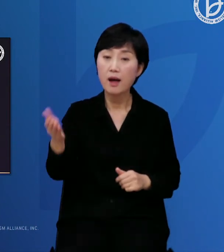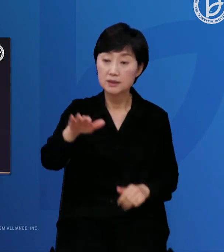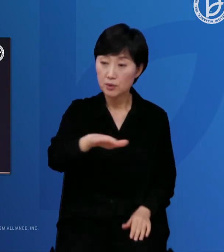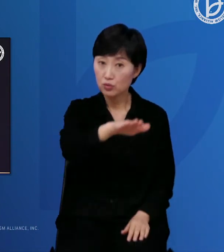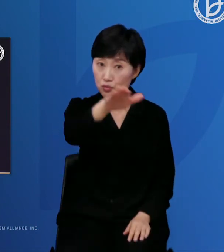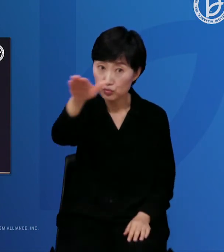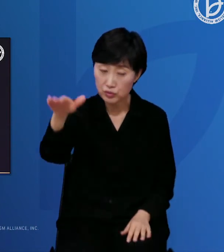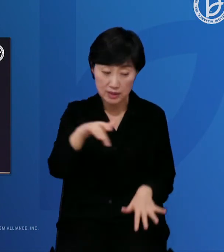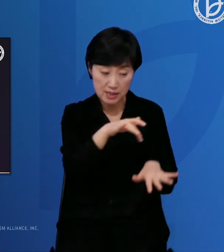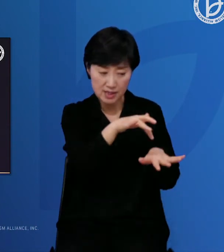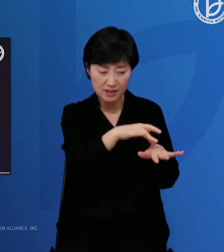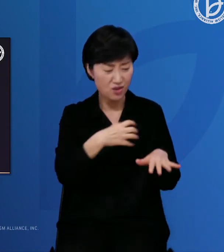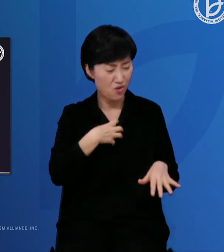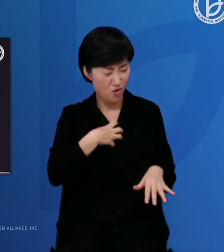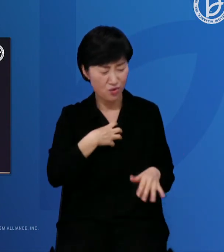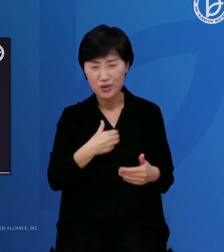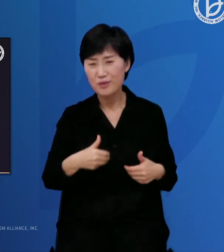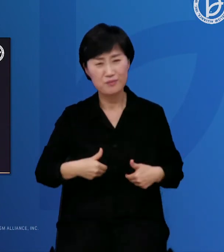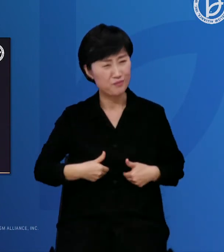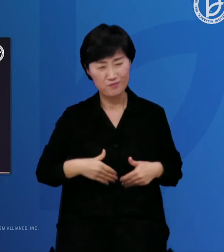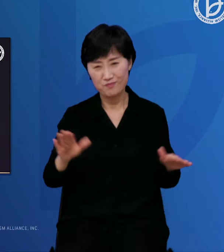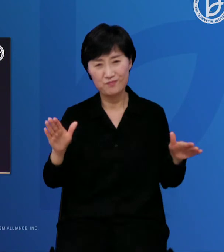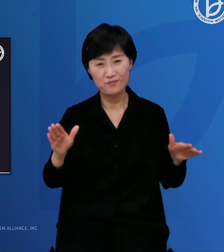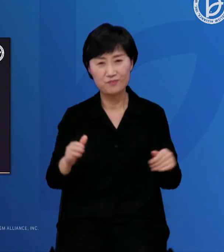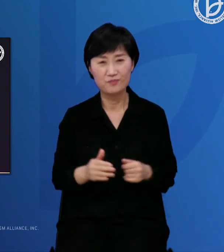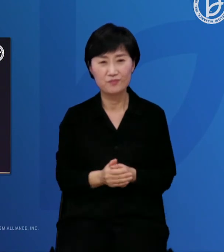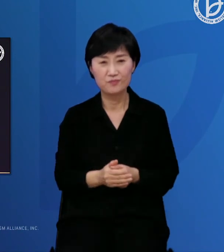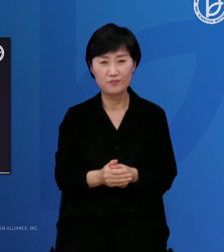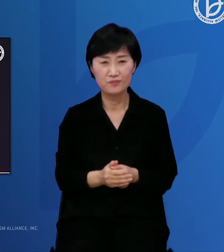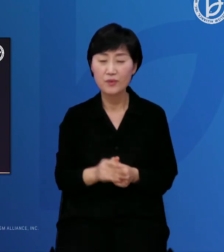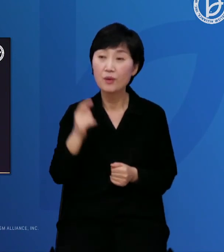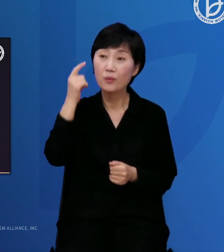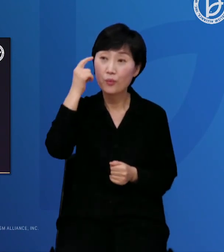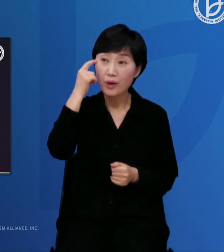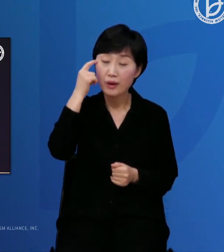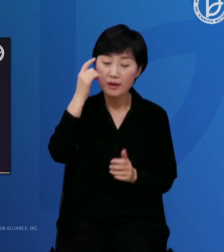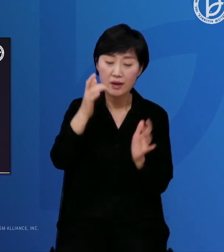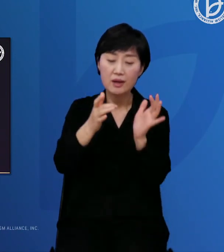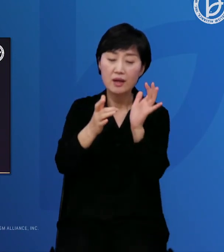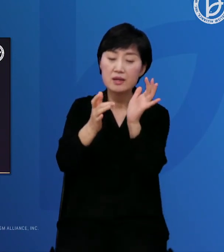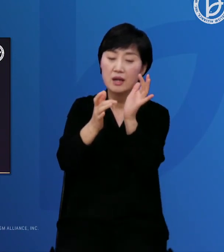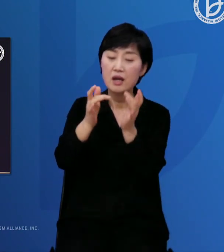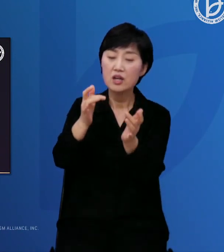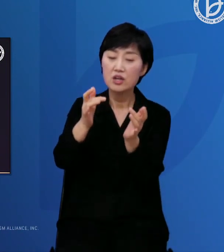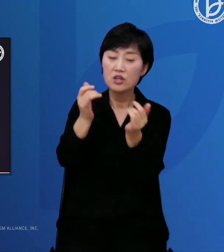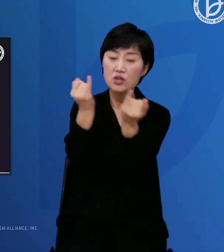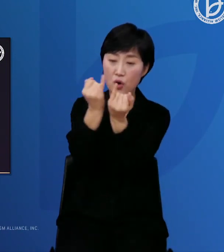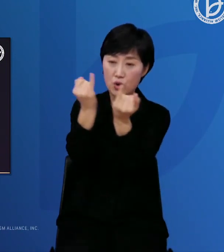없습니다. But there's absolutely no need for you to worry. 여자의 후손이